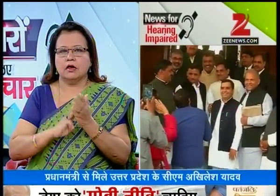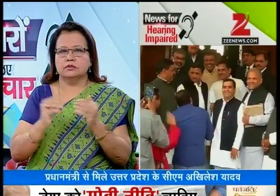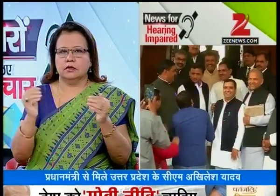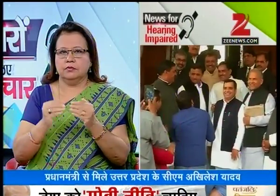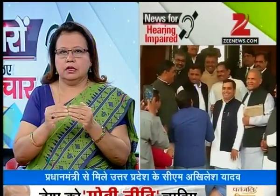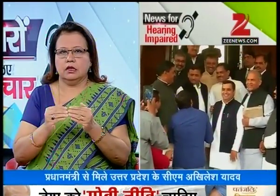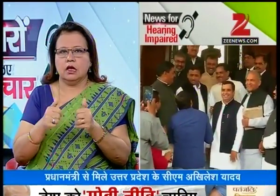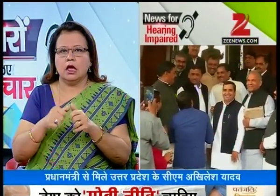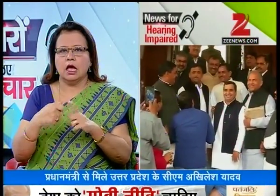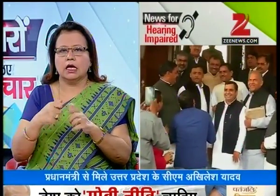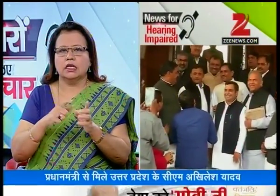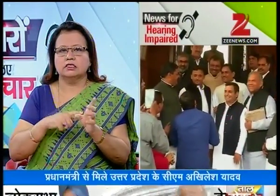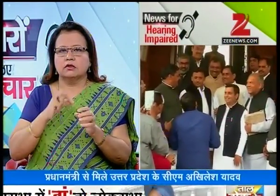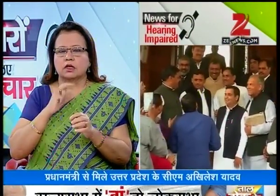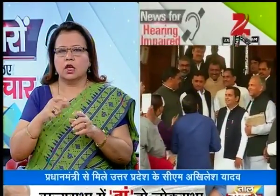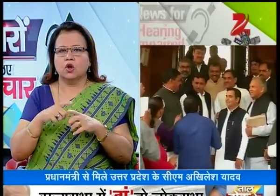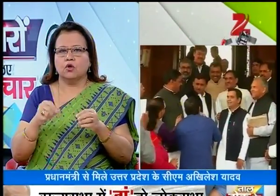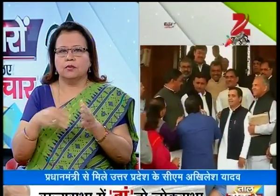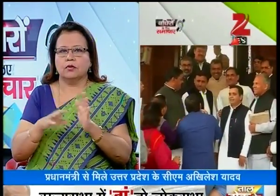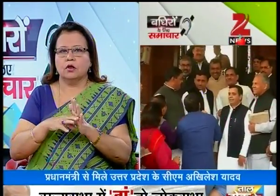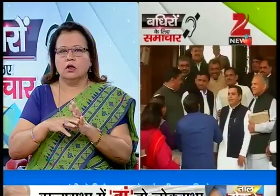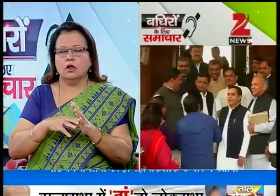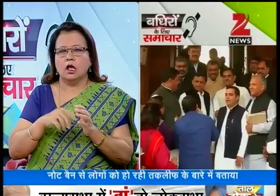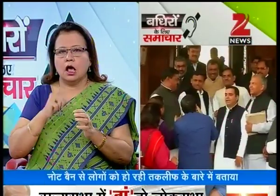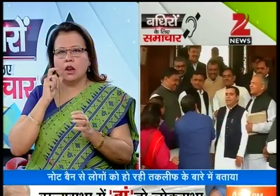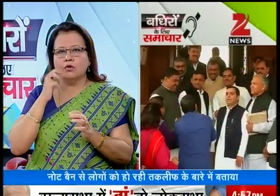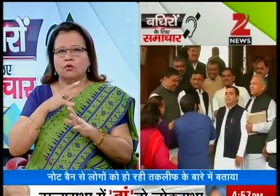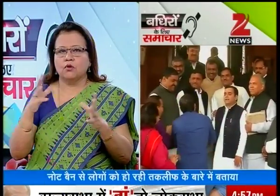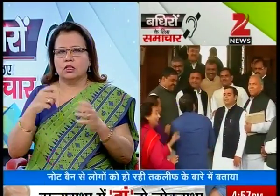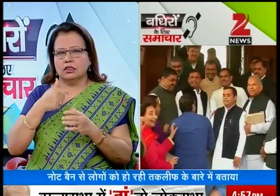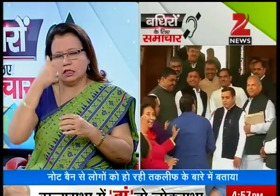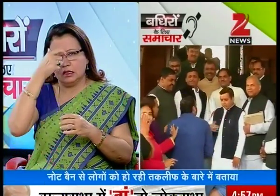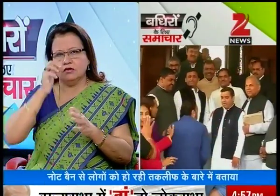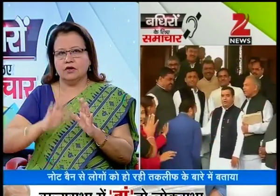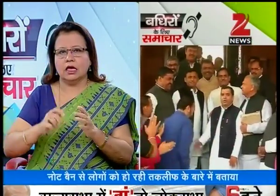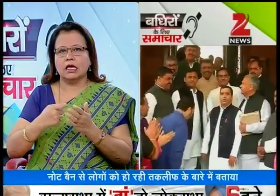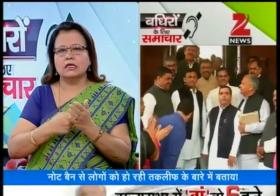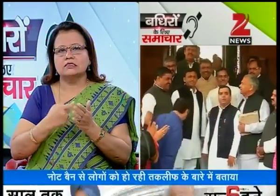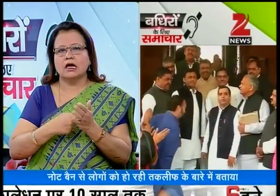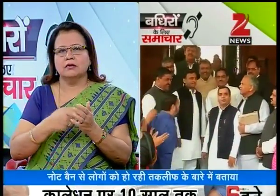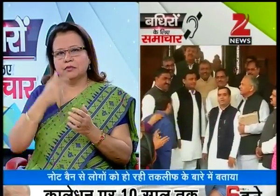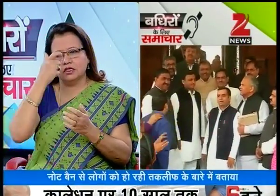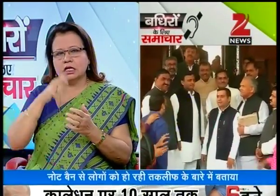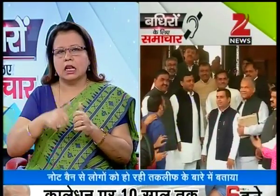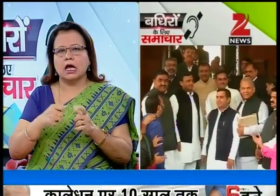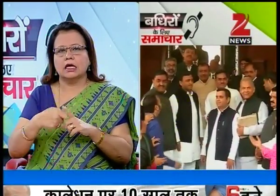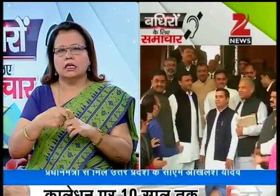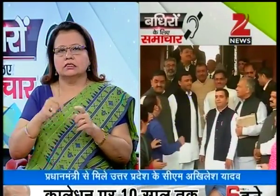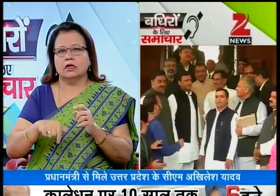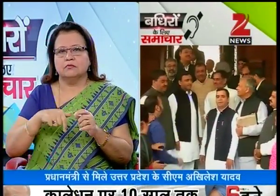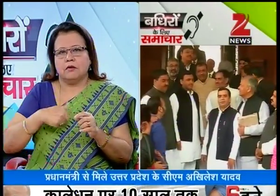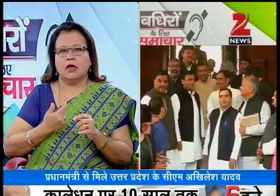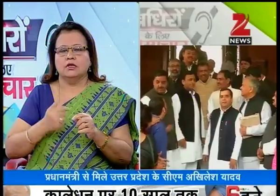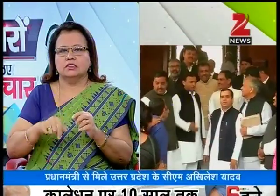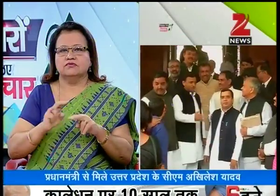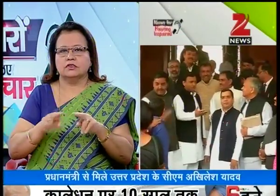मोदी से मुलाकात की अखिलेश ने कहा कि नोट बैन पर लोगों को तकलीफ हो रही है किसान परेशान हैं अखिलेश ने यह भी कहा कि अगर